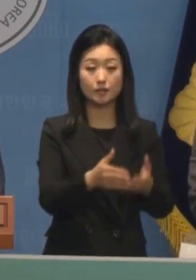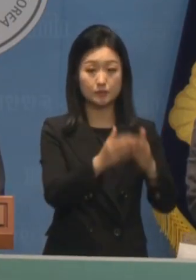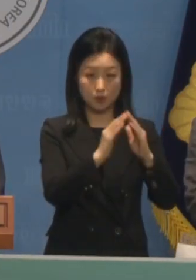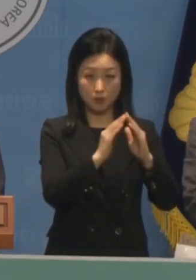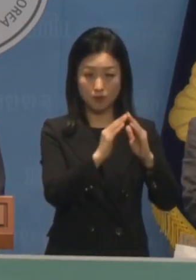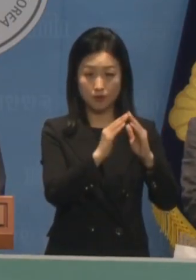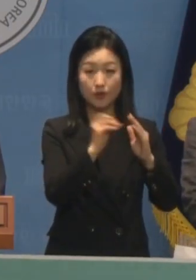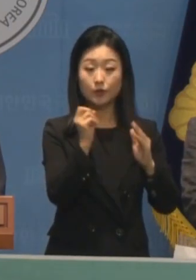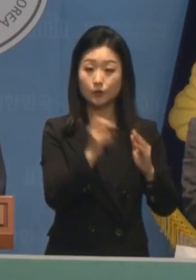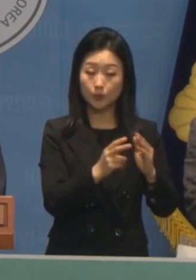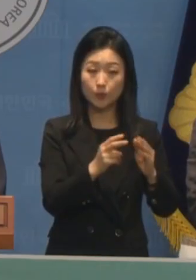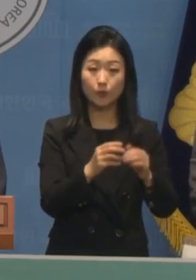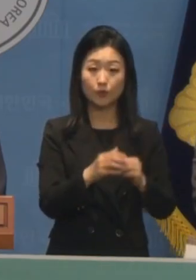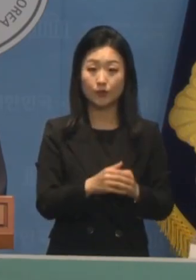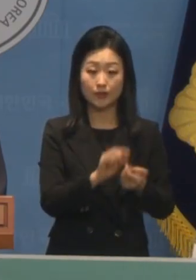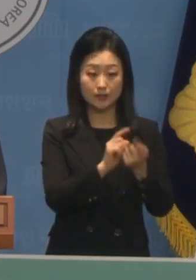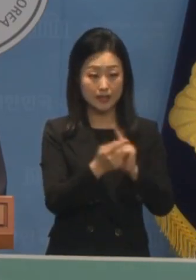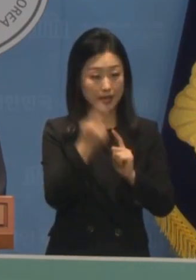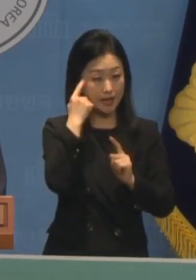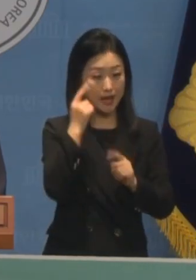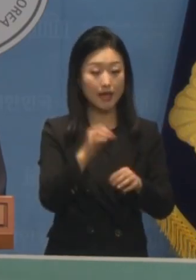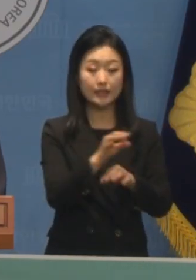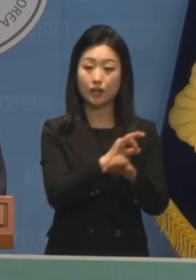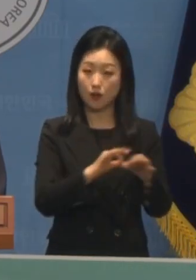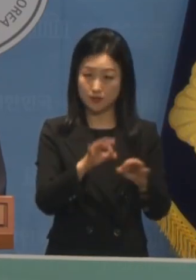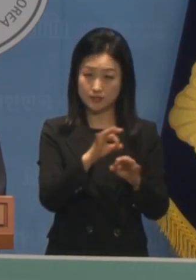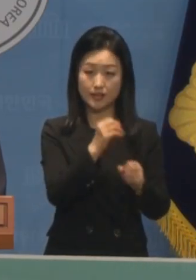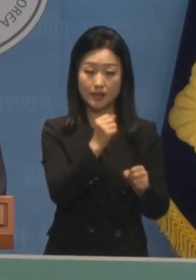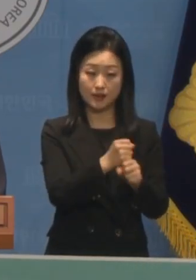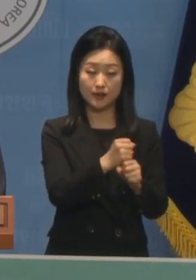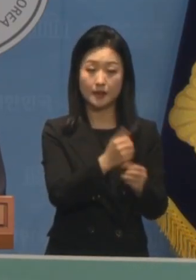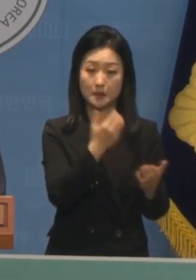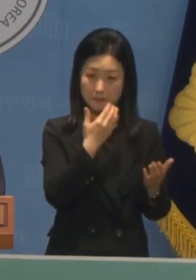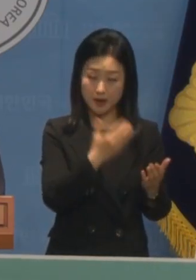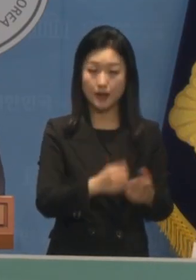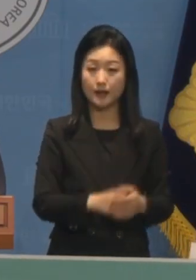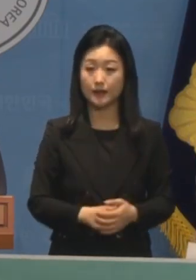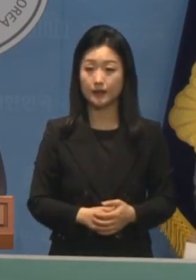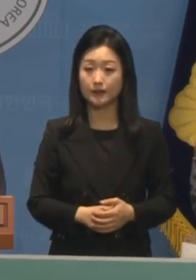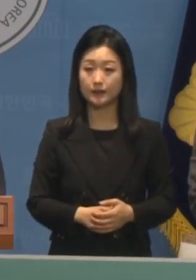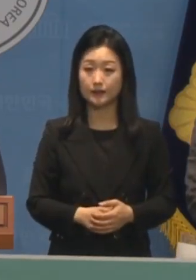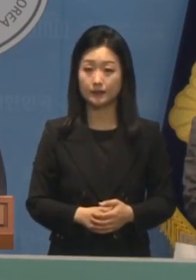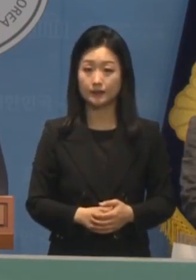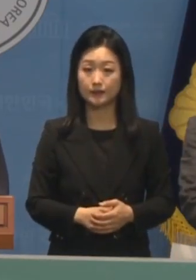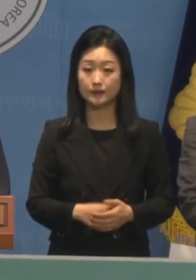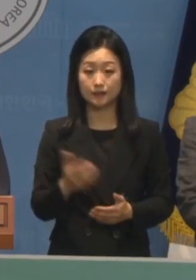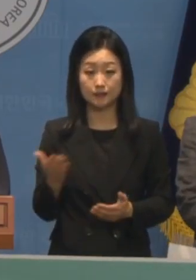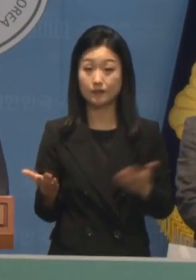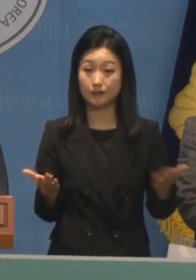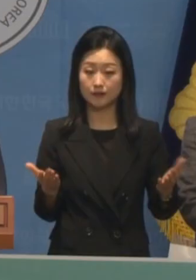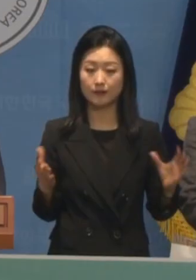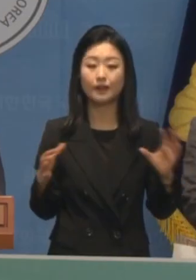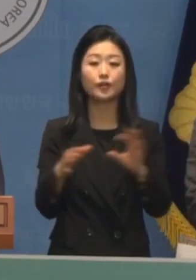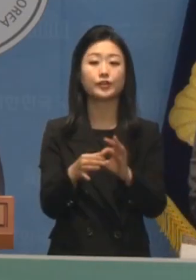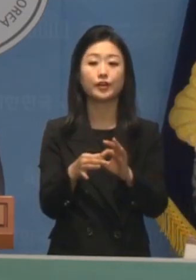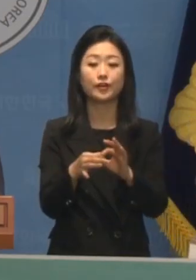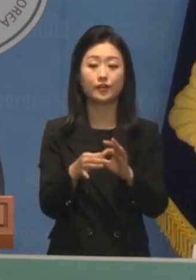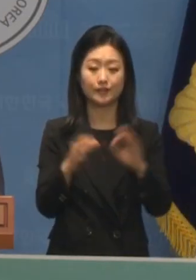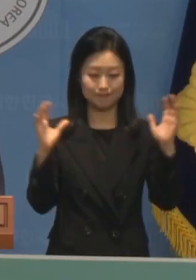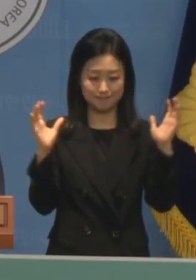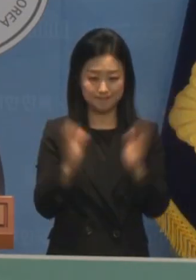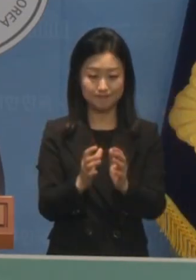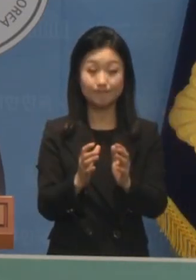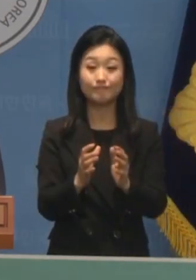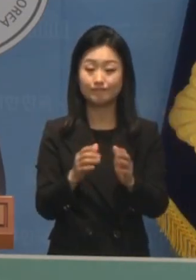확보하면서 동시에 대안적인 경제 원리로 자리 잡을 수 있을 것입니다. 기본소득과 사회연대경제가 함께 해야